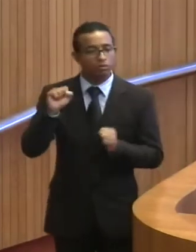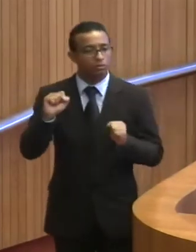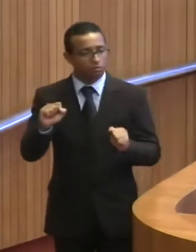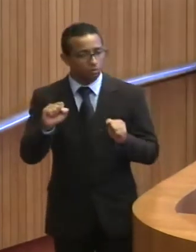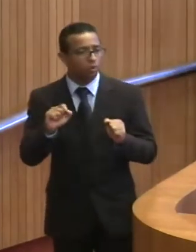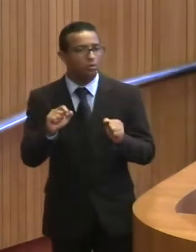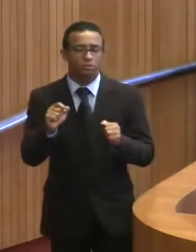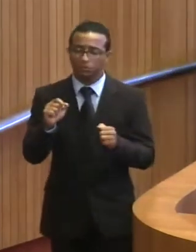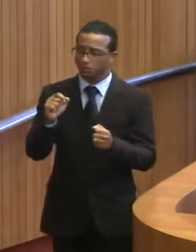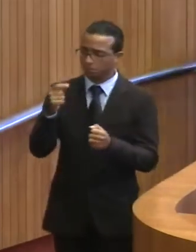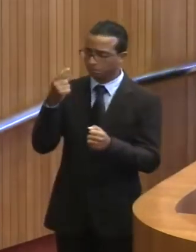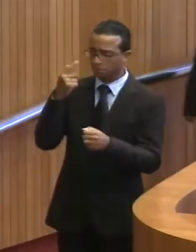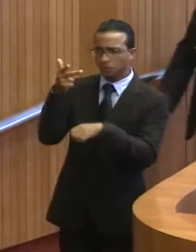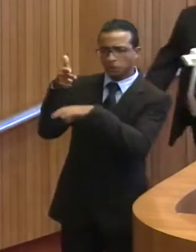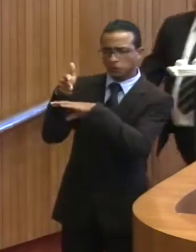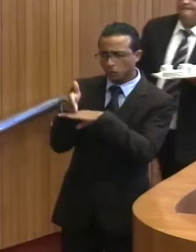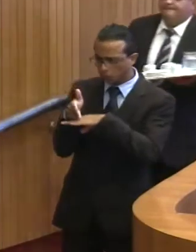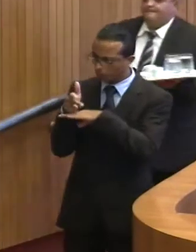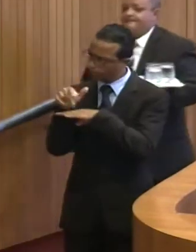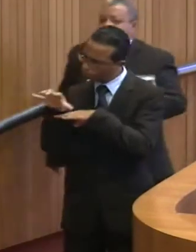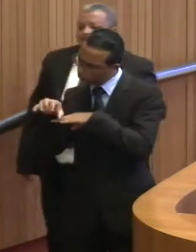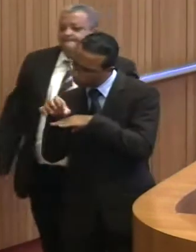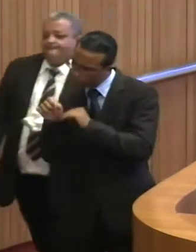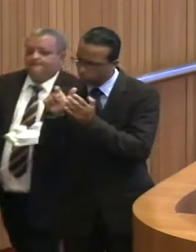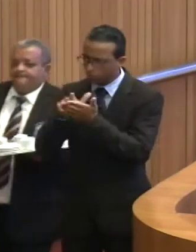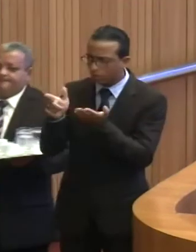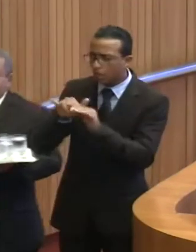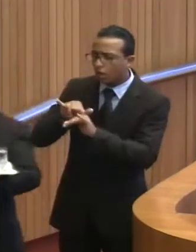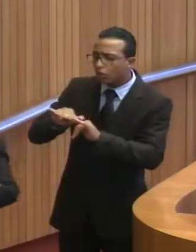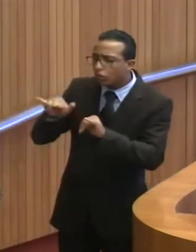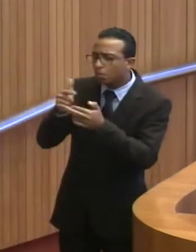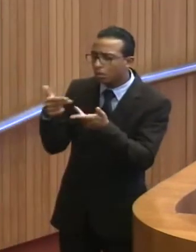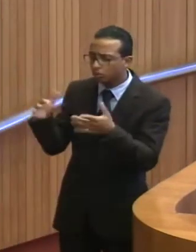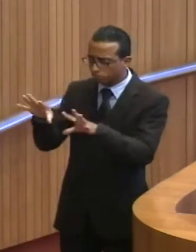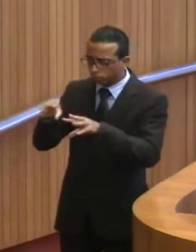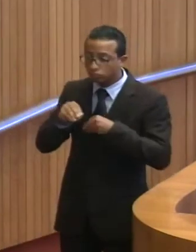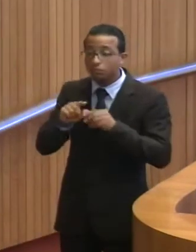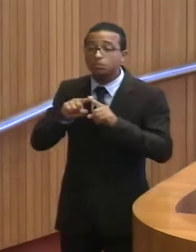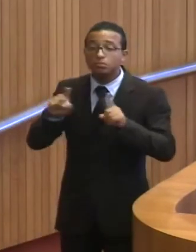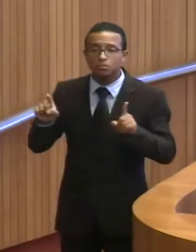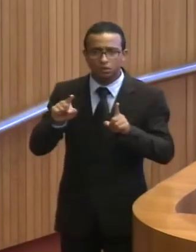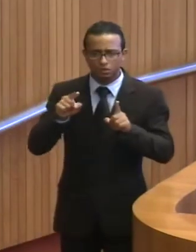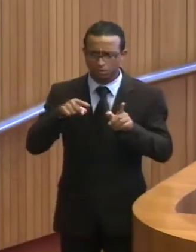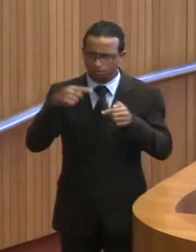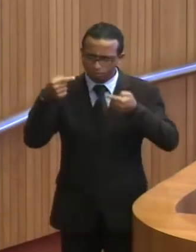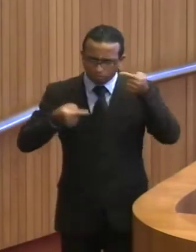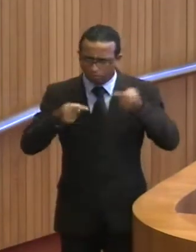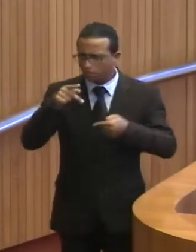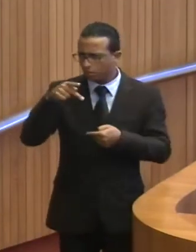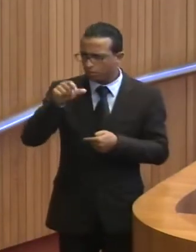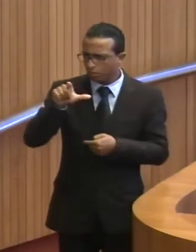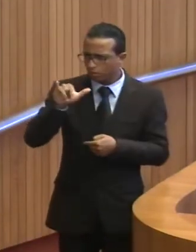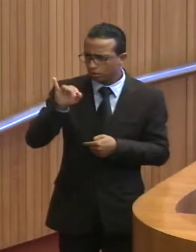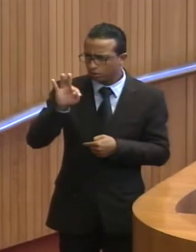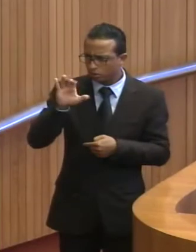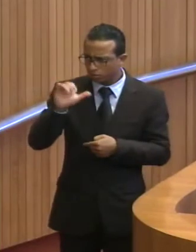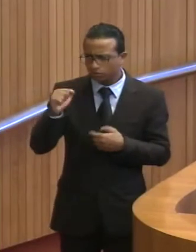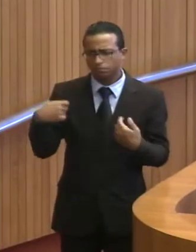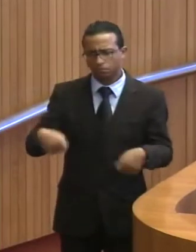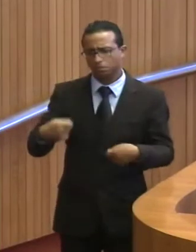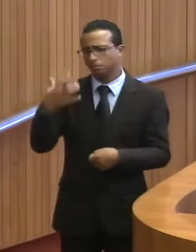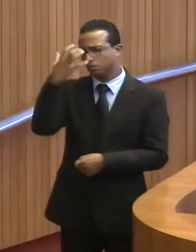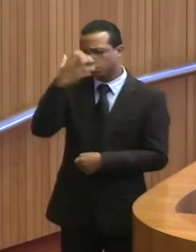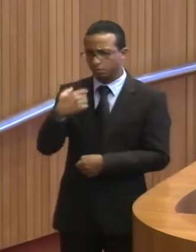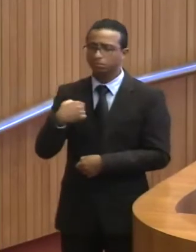a cobertura como é devida, mas que se faça política com seriedade. E que tem sido a nossa marca aqui,